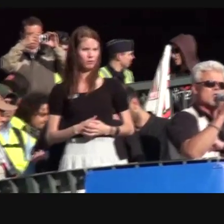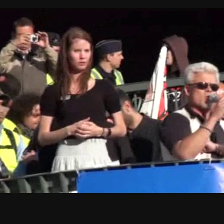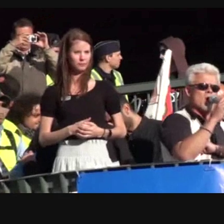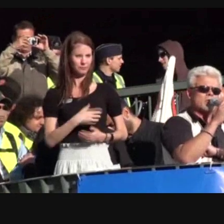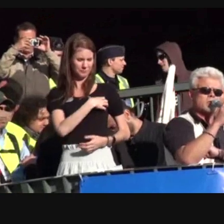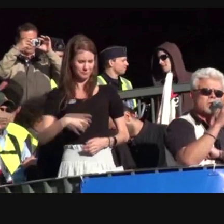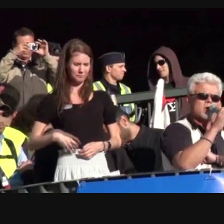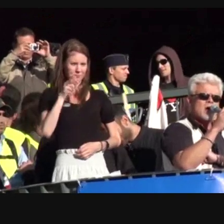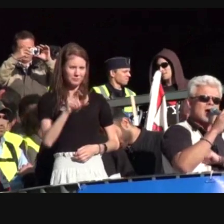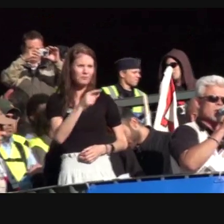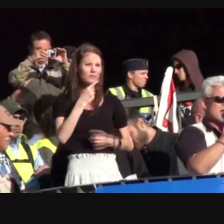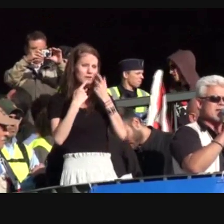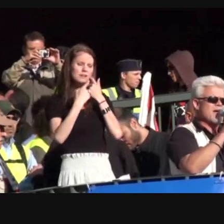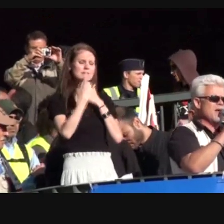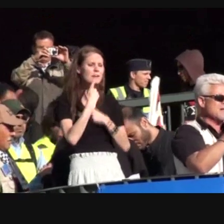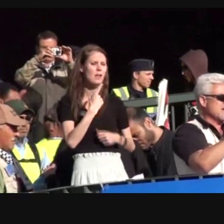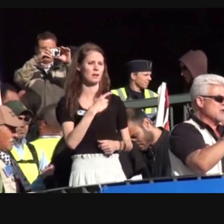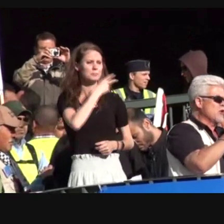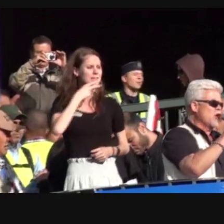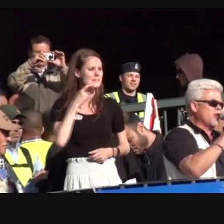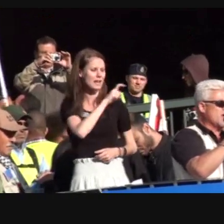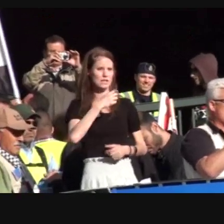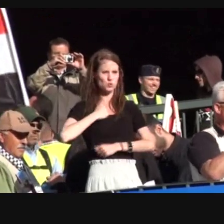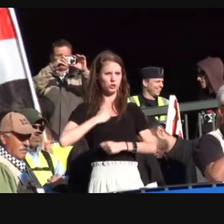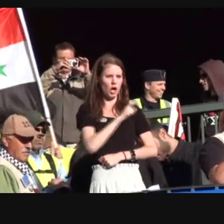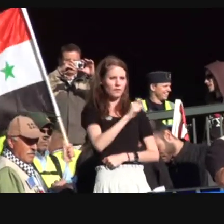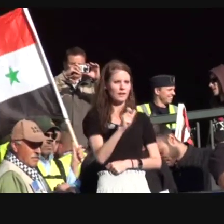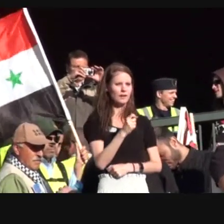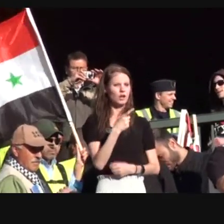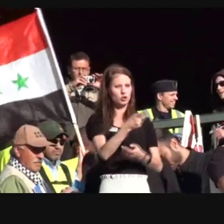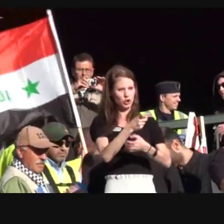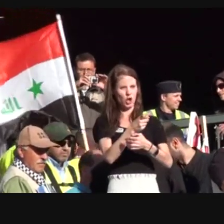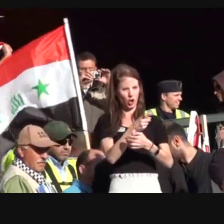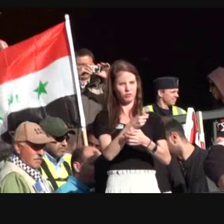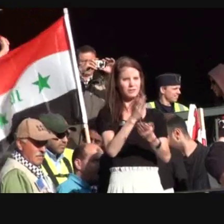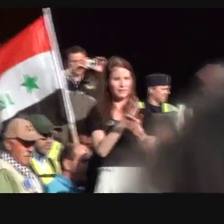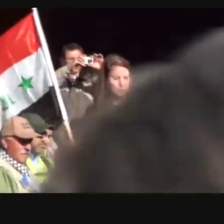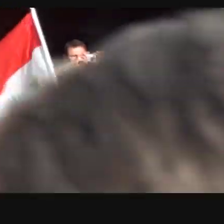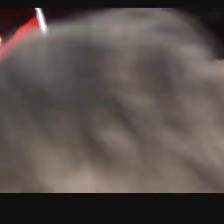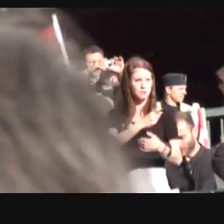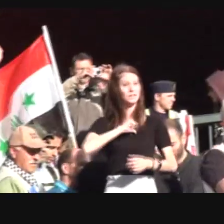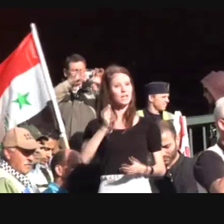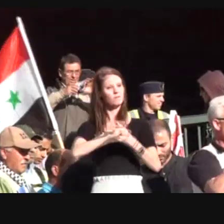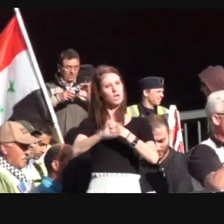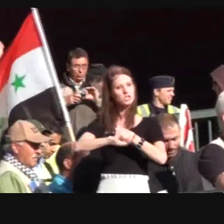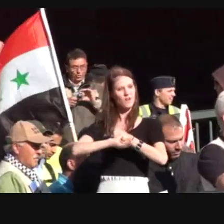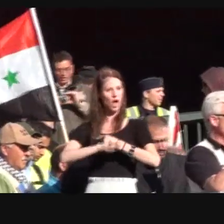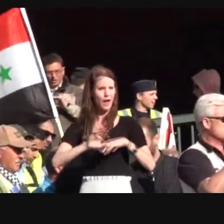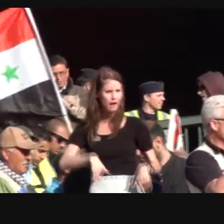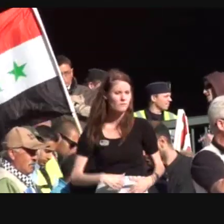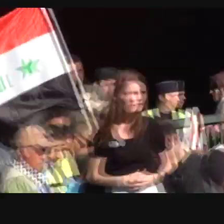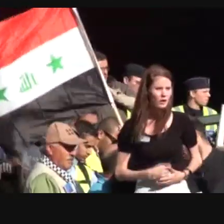Han påstår att de israeliska soldaterna sköt skarpt i självförsvar.